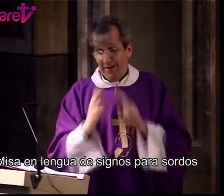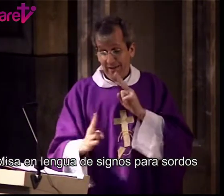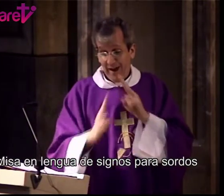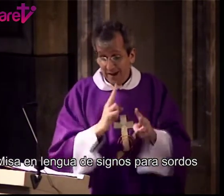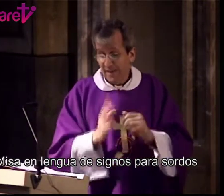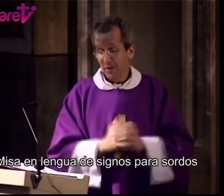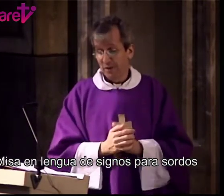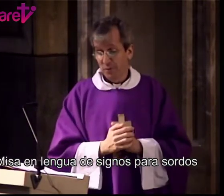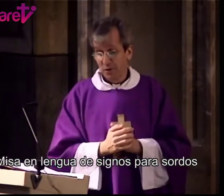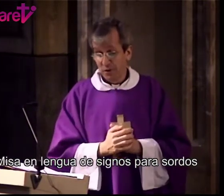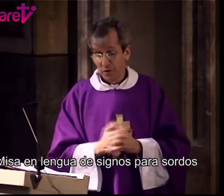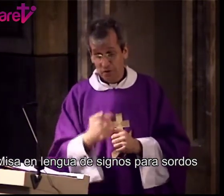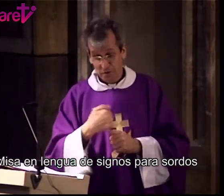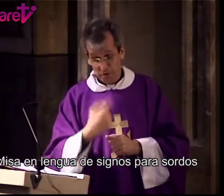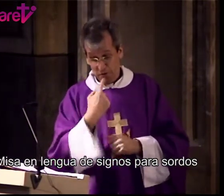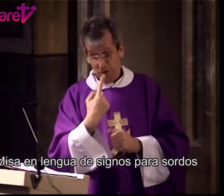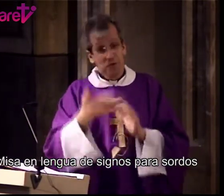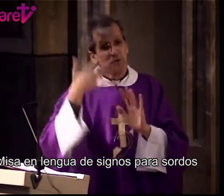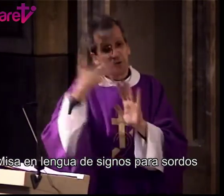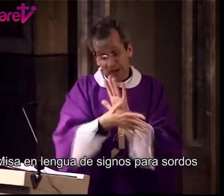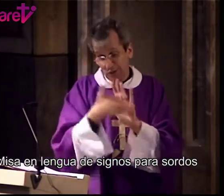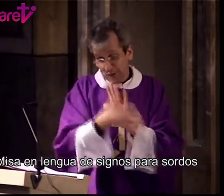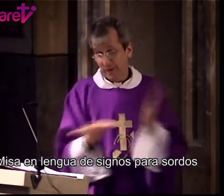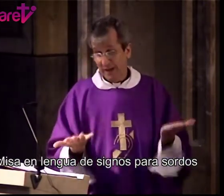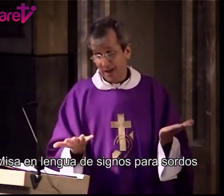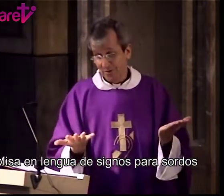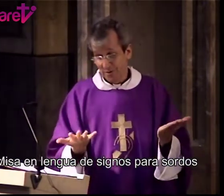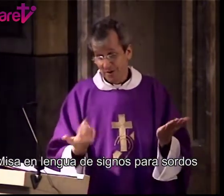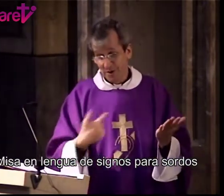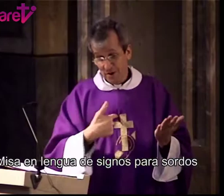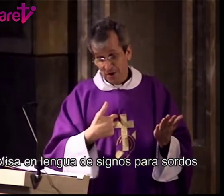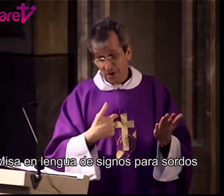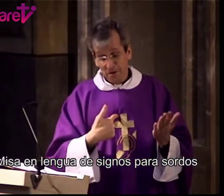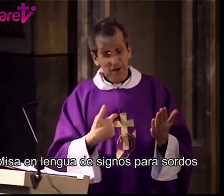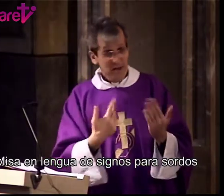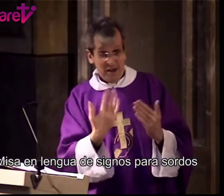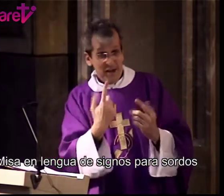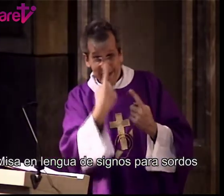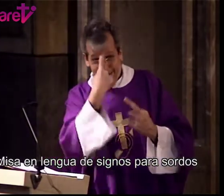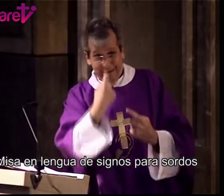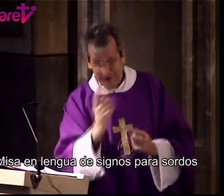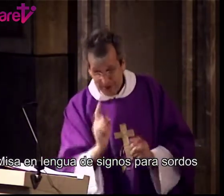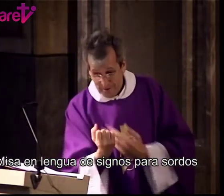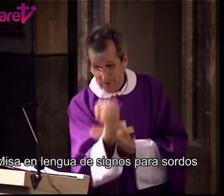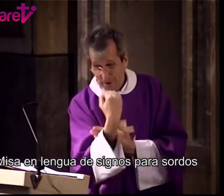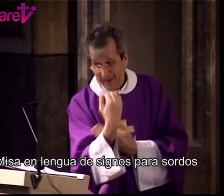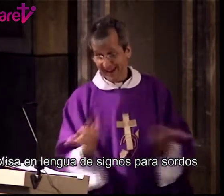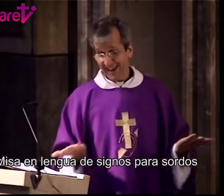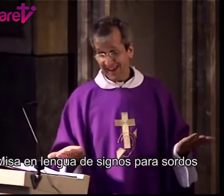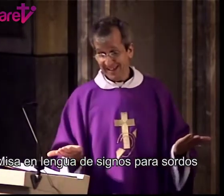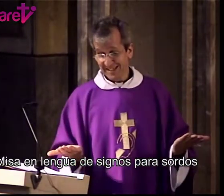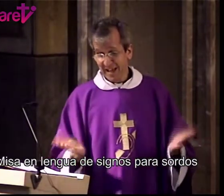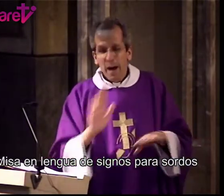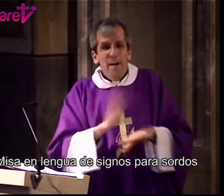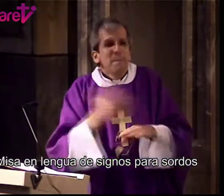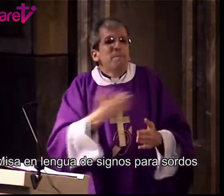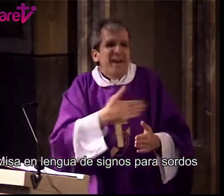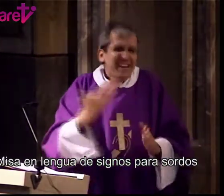El ciego respondió: yo ya os lo he explicado y no me creéis. ¿Para qué